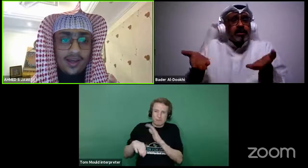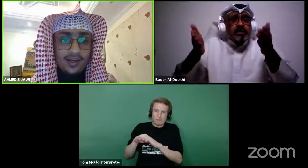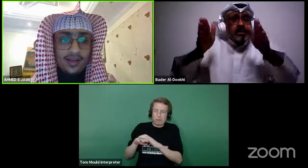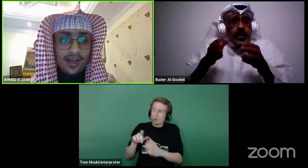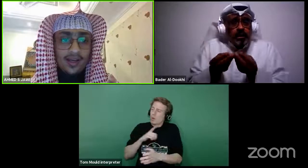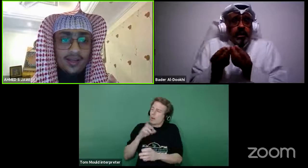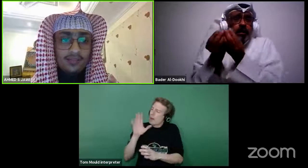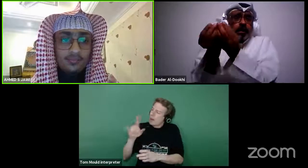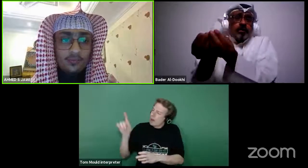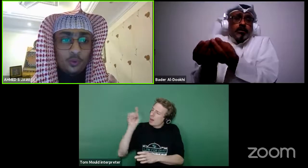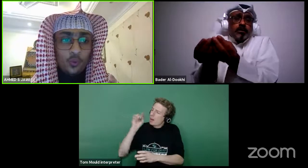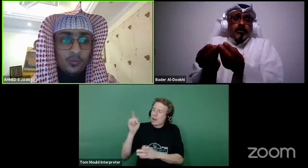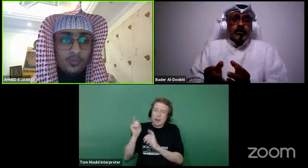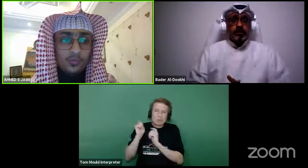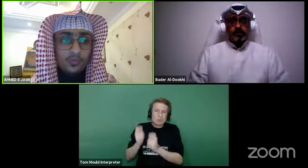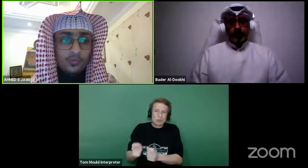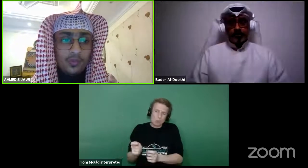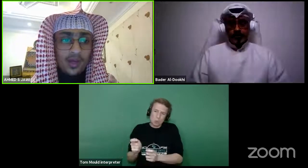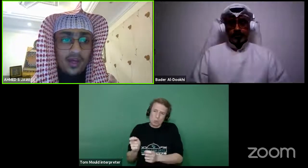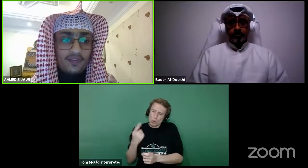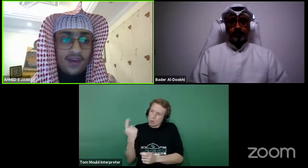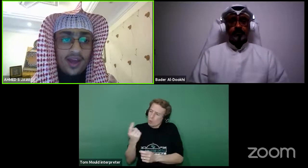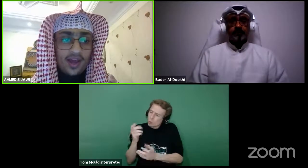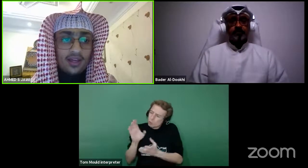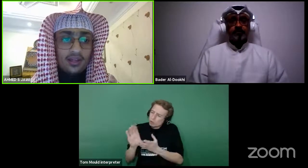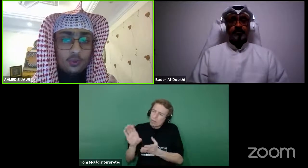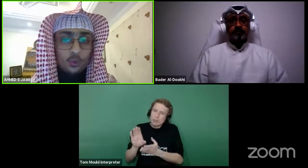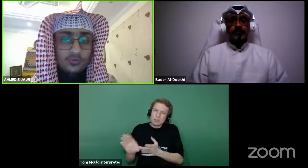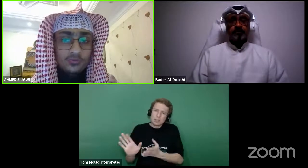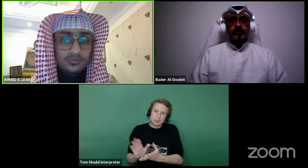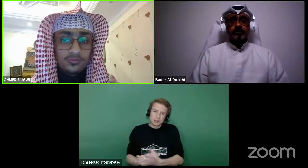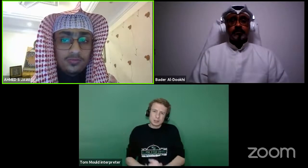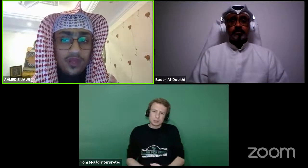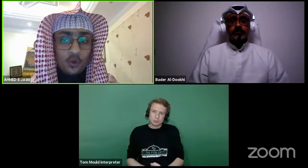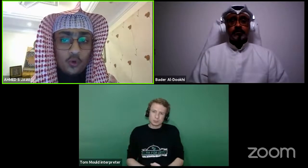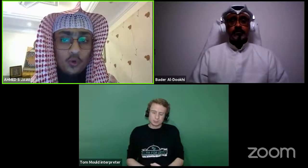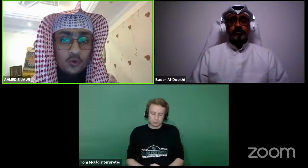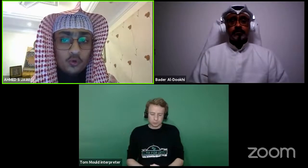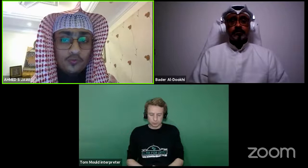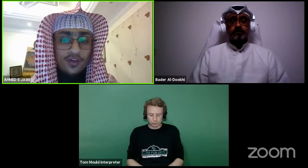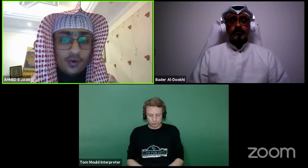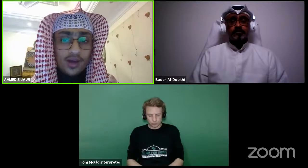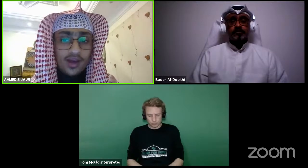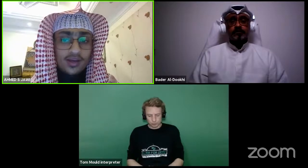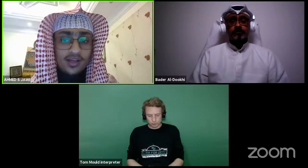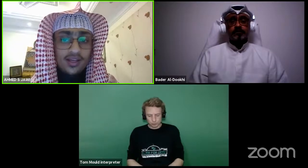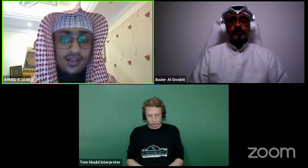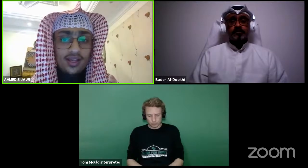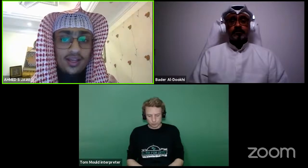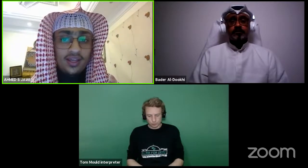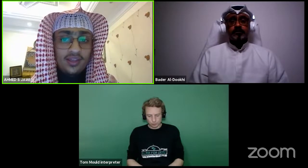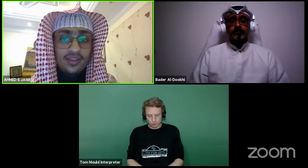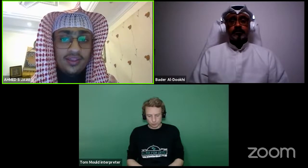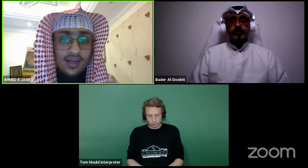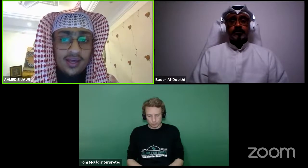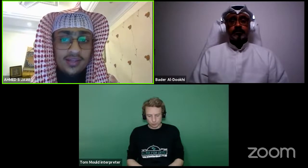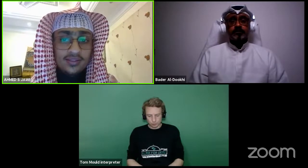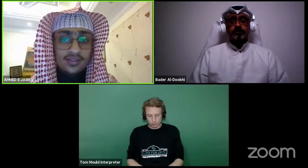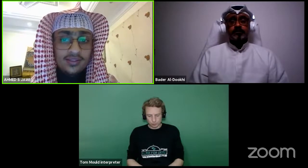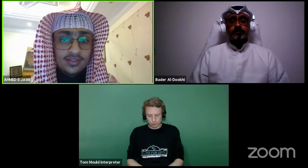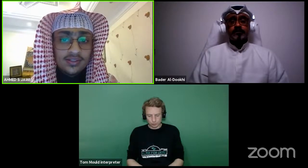قال هل علمتم ما فعلتم بيوسف وأخيه